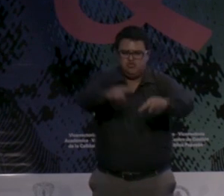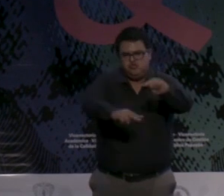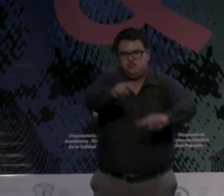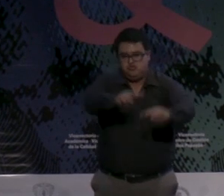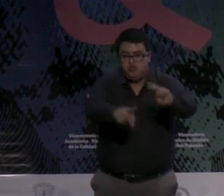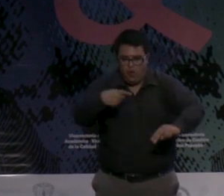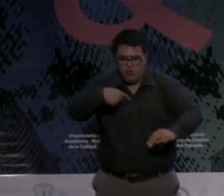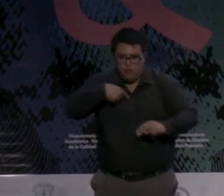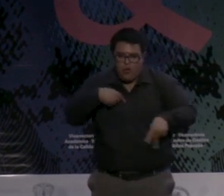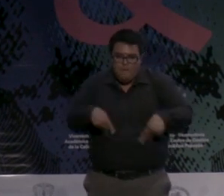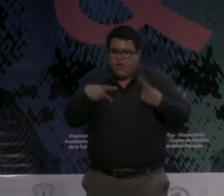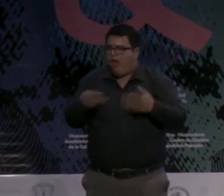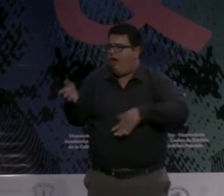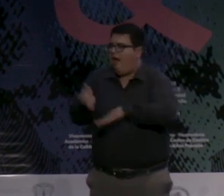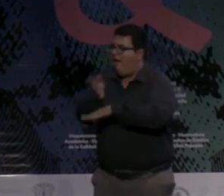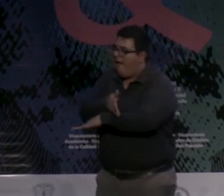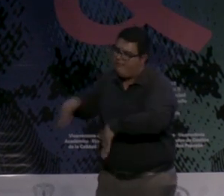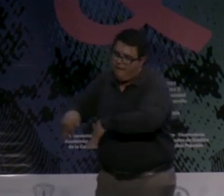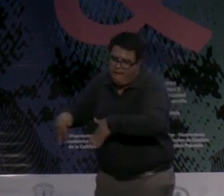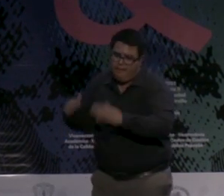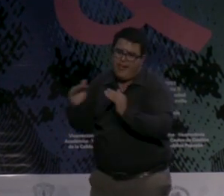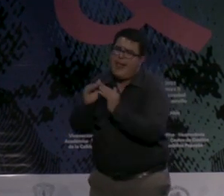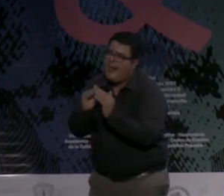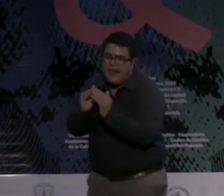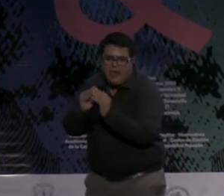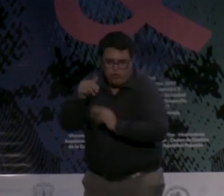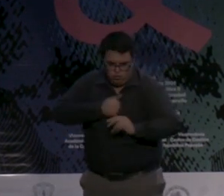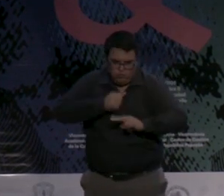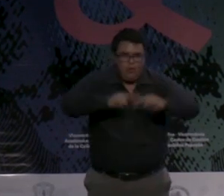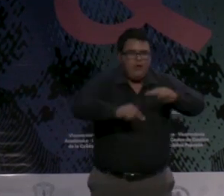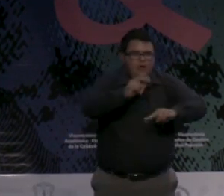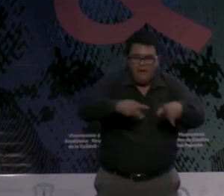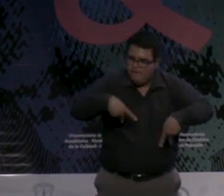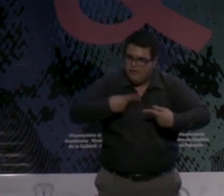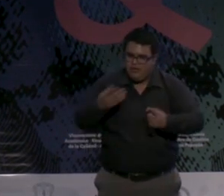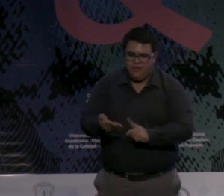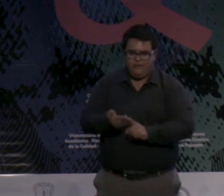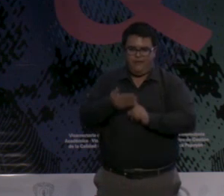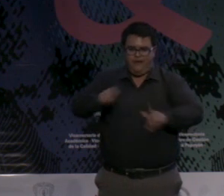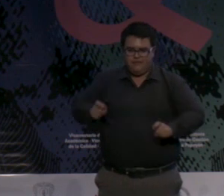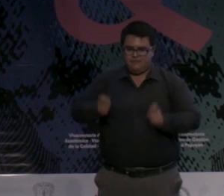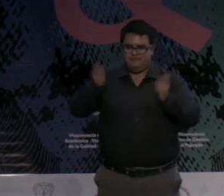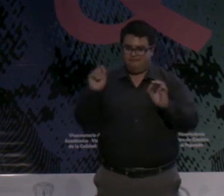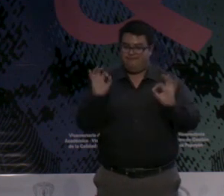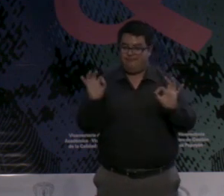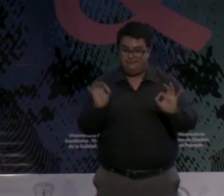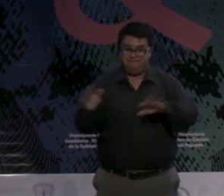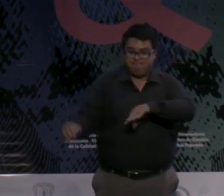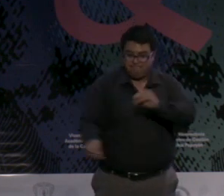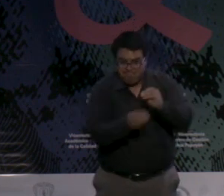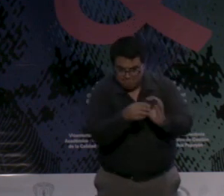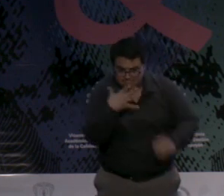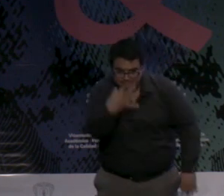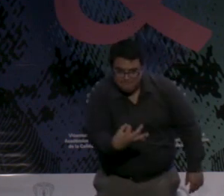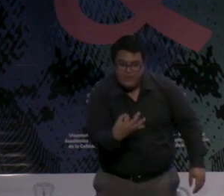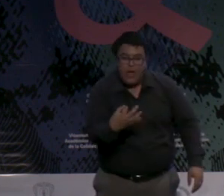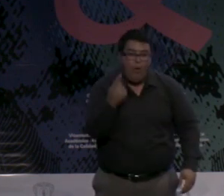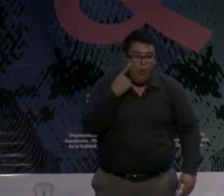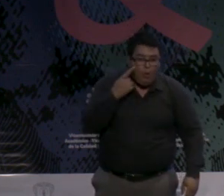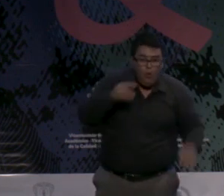Cuando funciona su cosa, él se convierte en una cosa mayor al construir su cosa. Entonces el autoconstructor es una especie